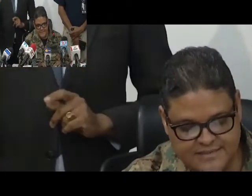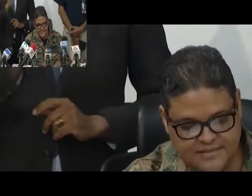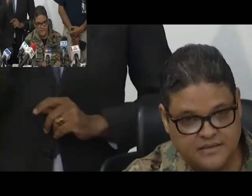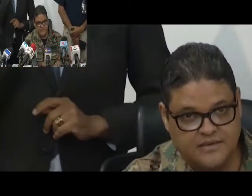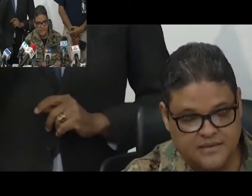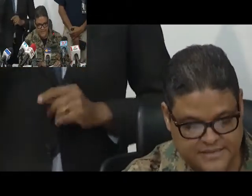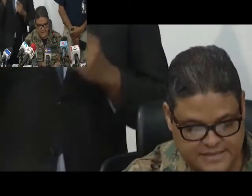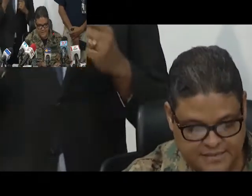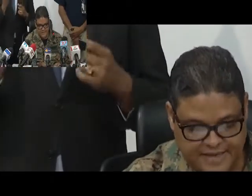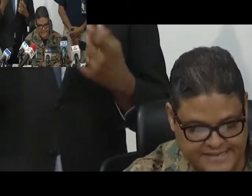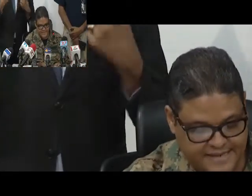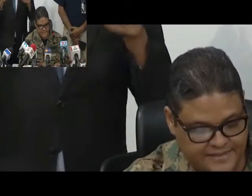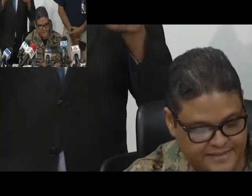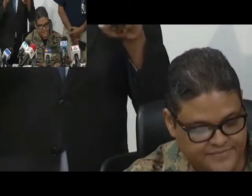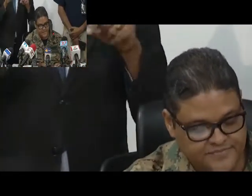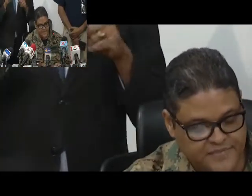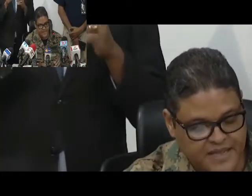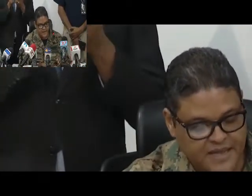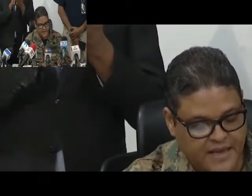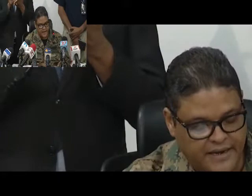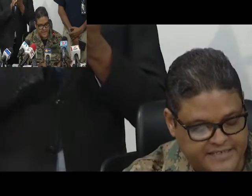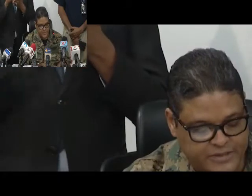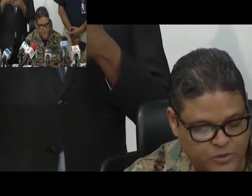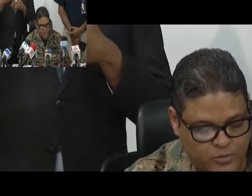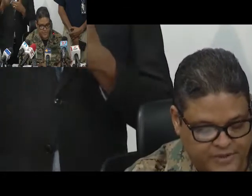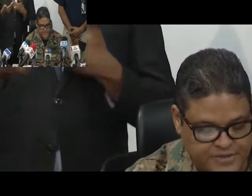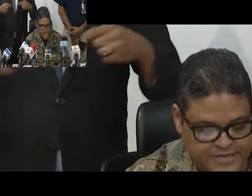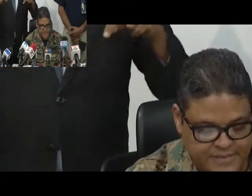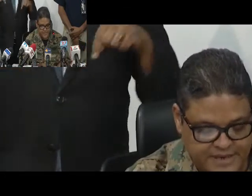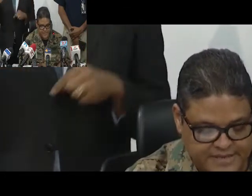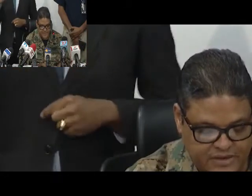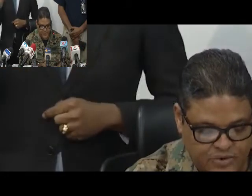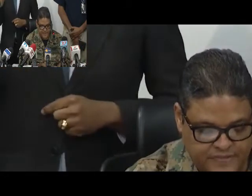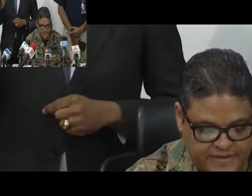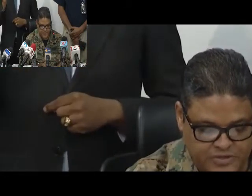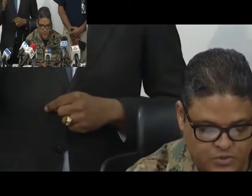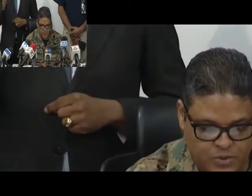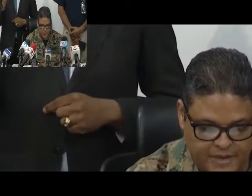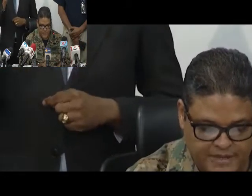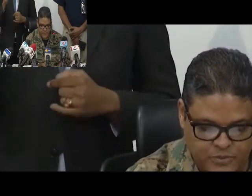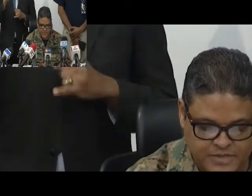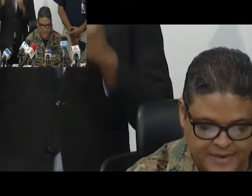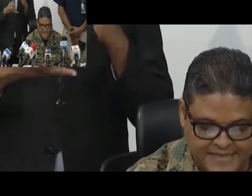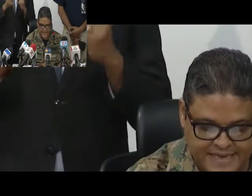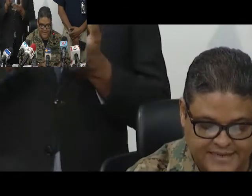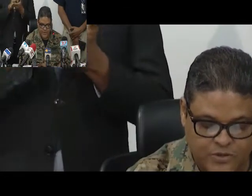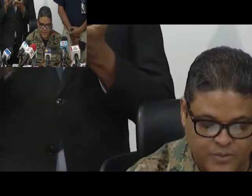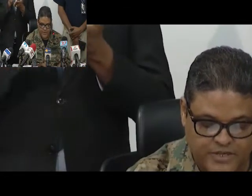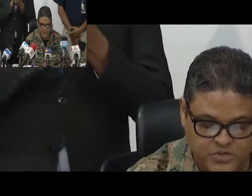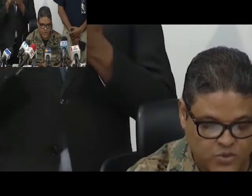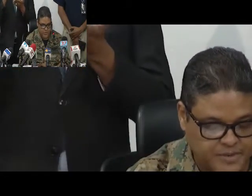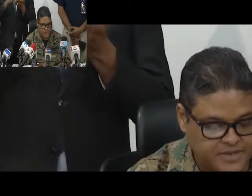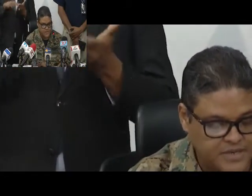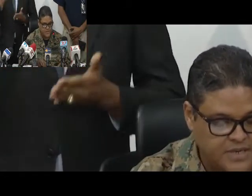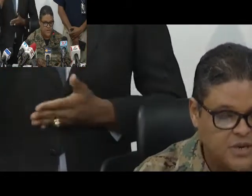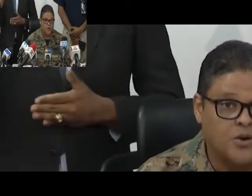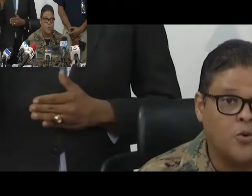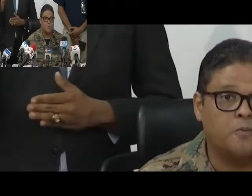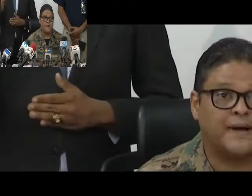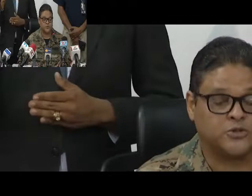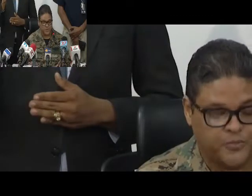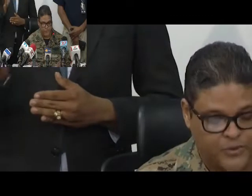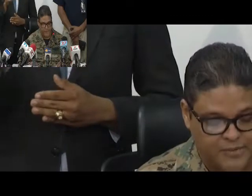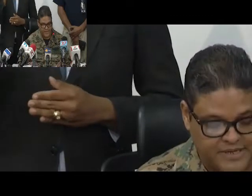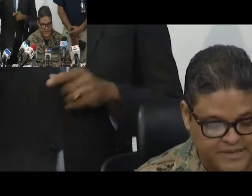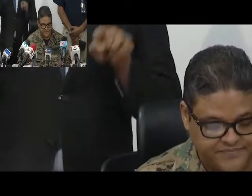tras Semana Santa. El Centro de Operaciones de Emergencia COE finalizó el operativo Semana Santa 2019,